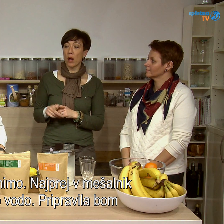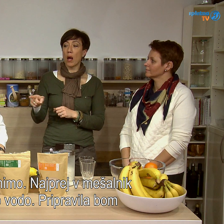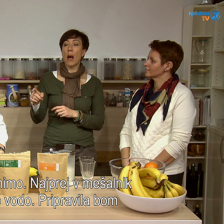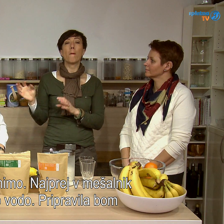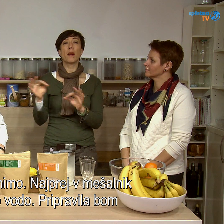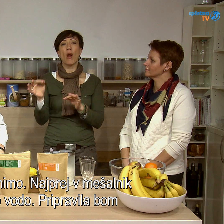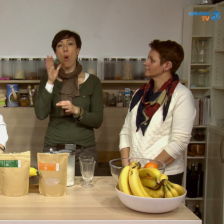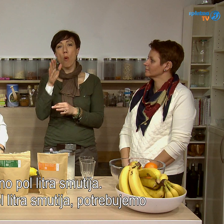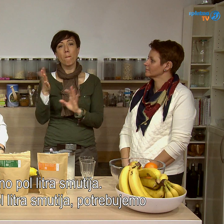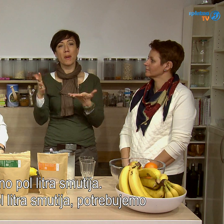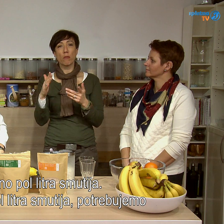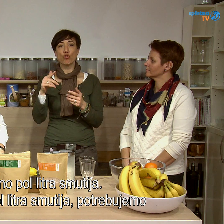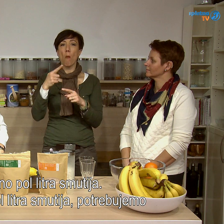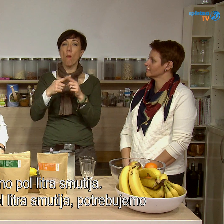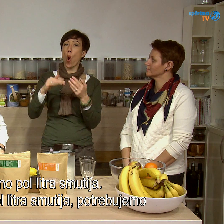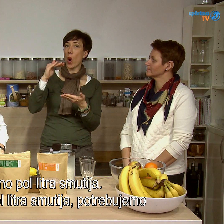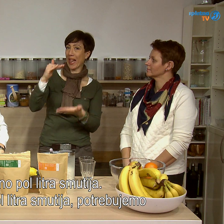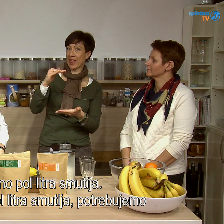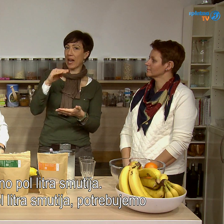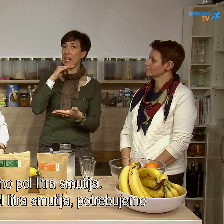Pripravila bom približno pol litra smutija.